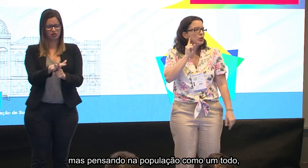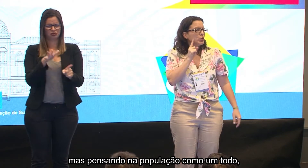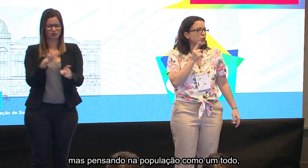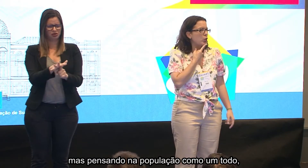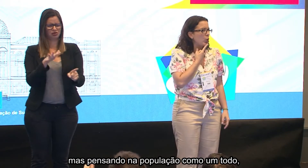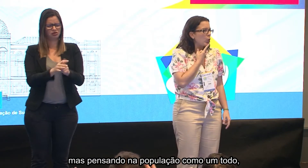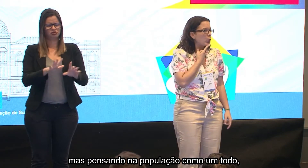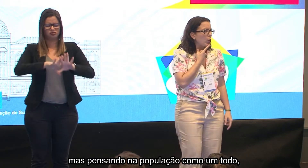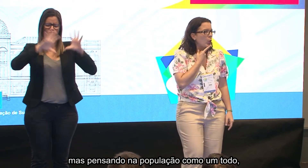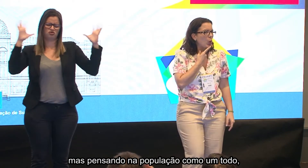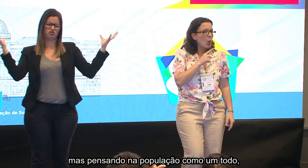como um todo.